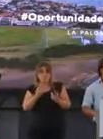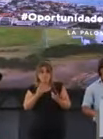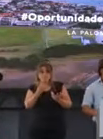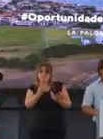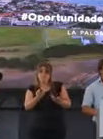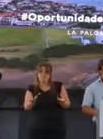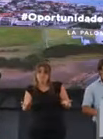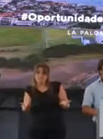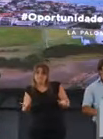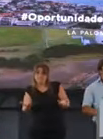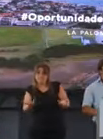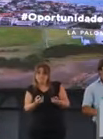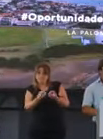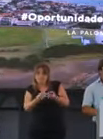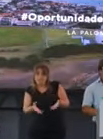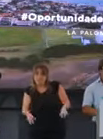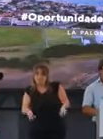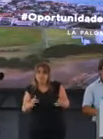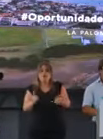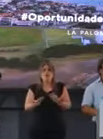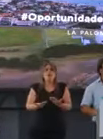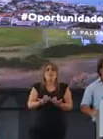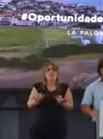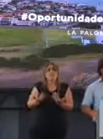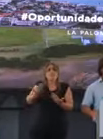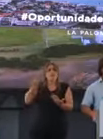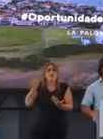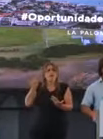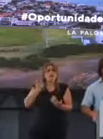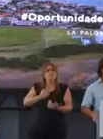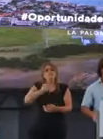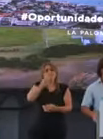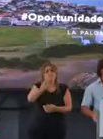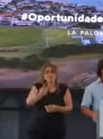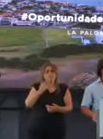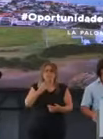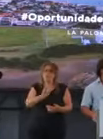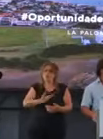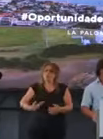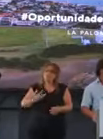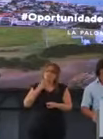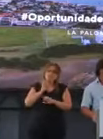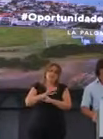Hace un tiempo, ya cuando veíamos que el gobierno venía mal rumbeado,